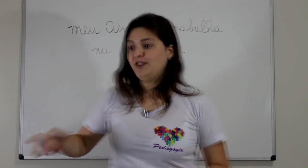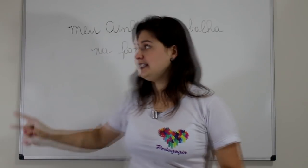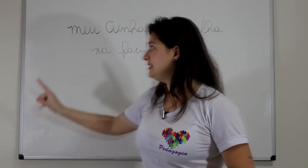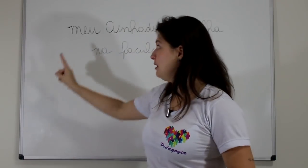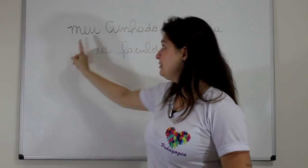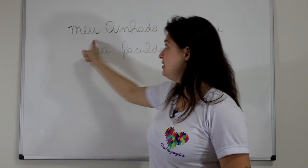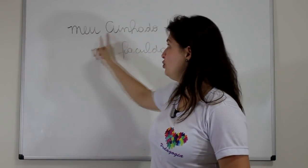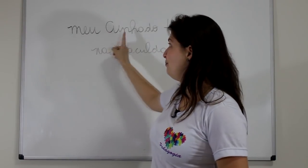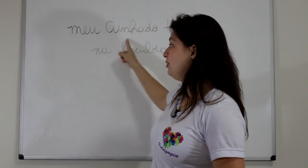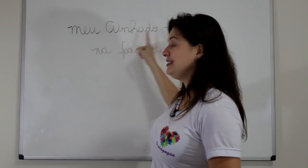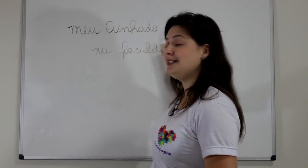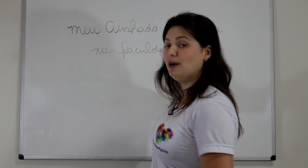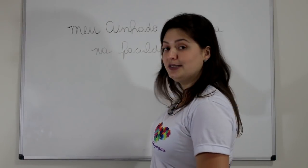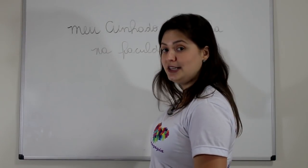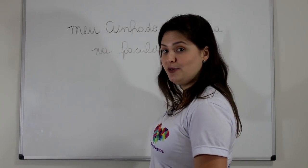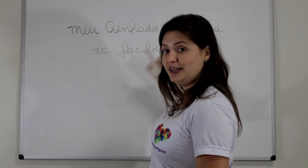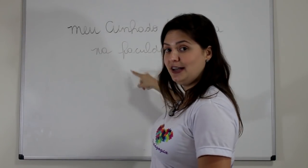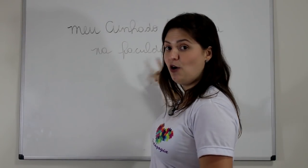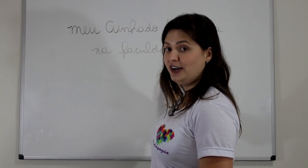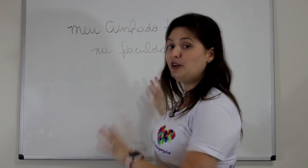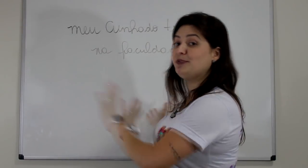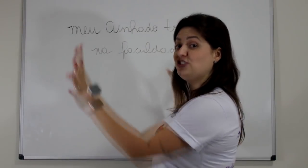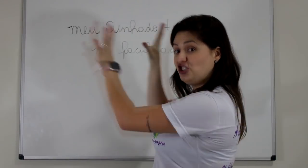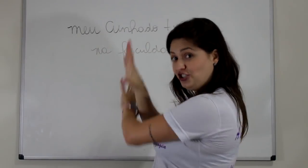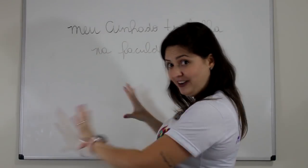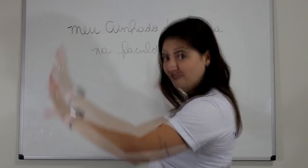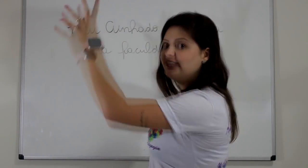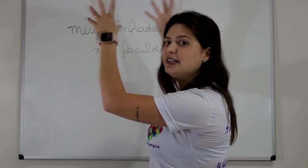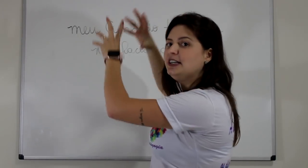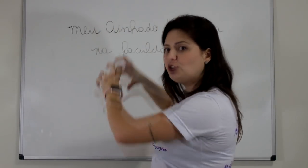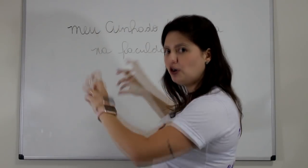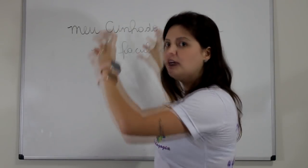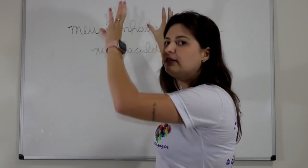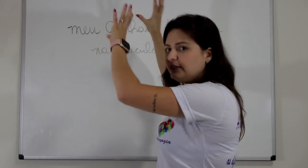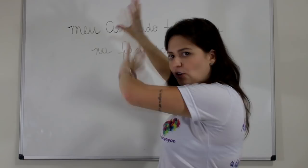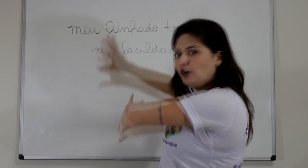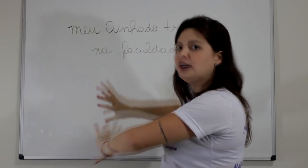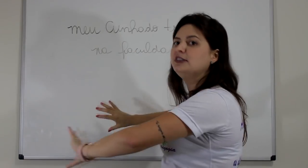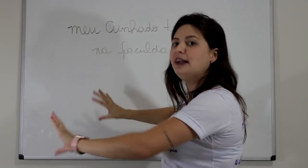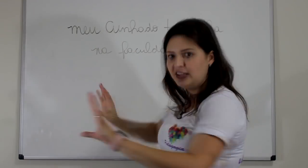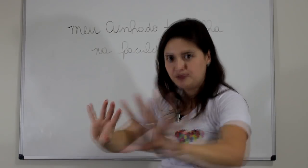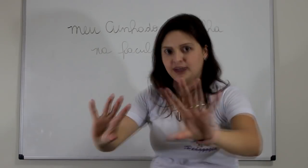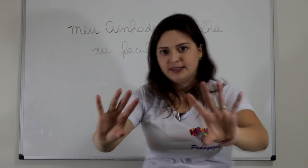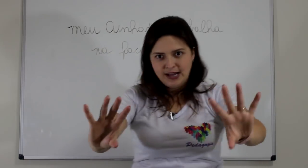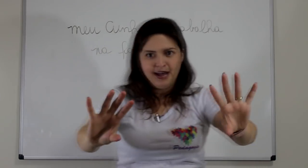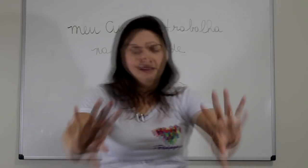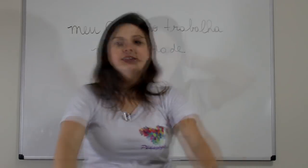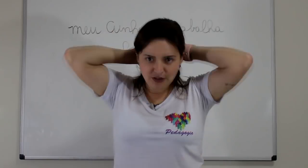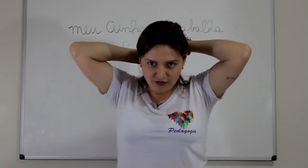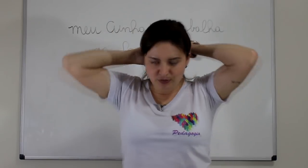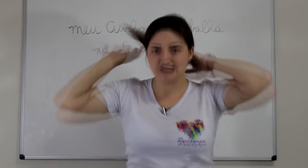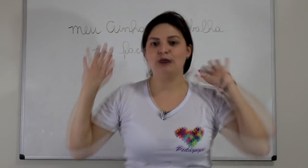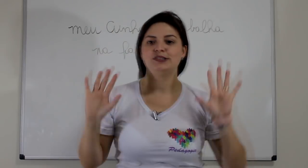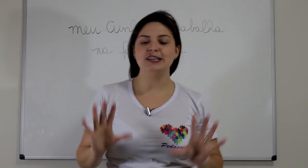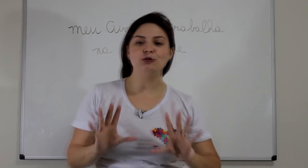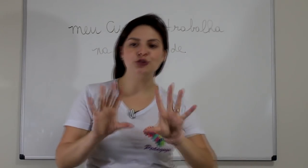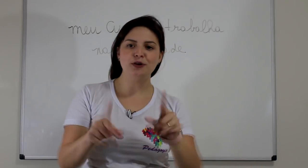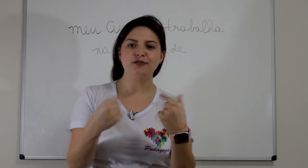fazer sinalzinho por sinalzinho aqui na ordem, depois a gente vai fazer aquele troca-troca da Libras, tá? Então vamos lá. O sinal de meu,